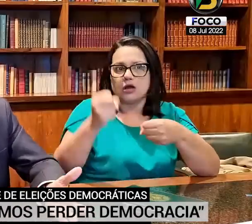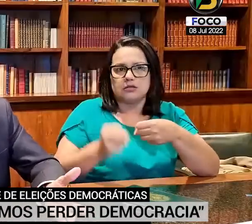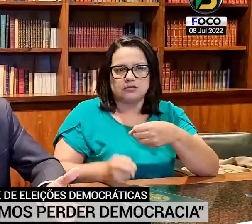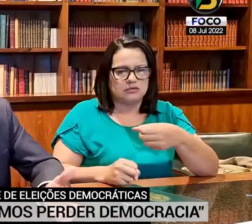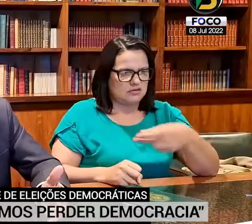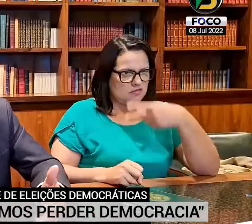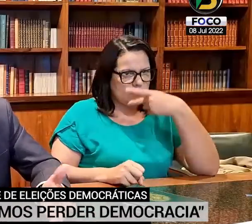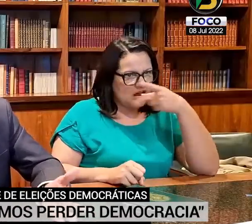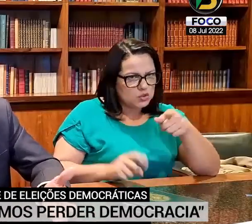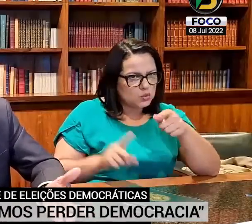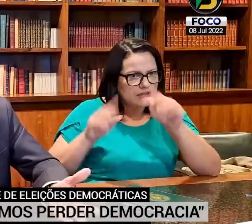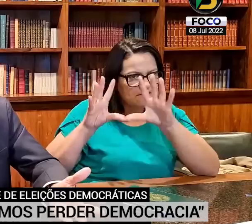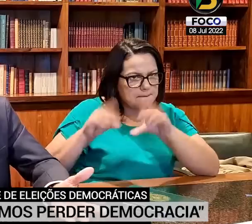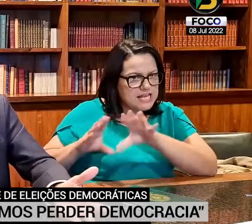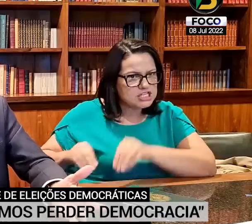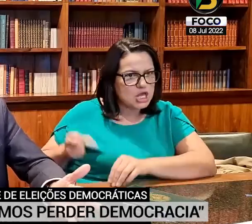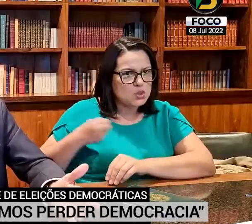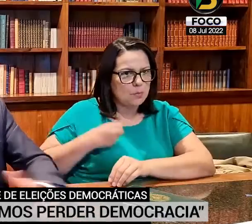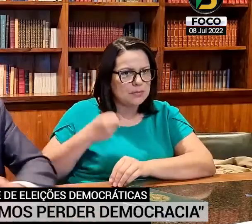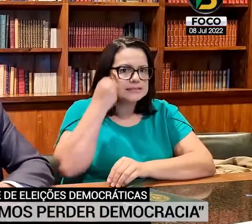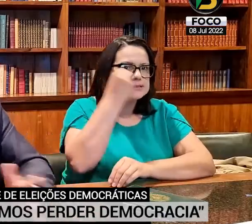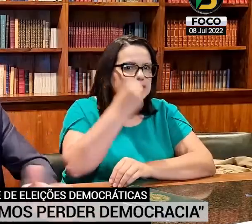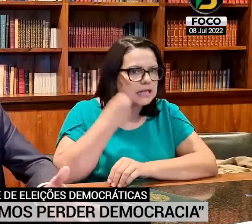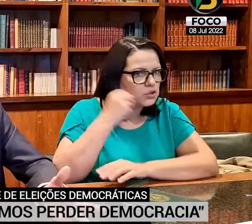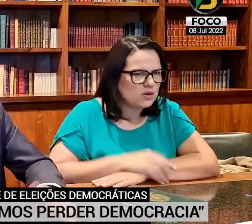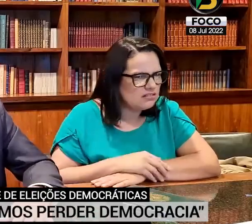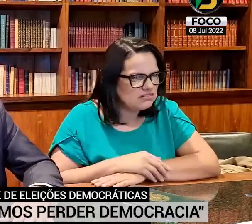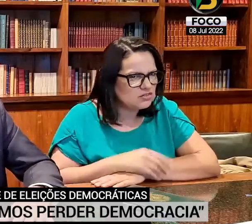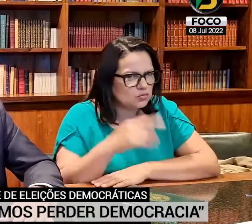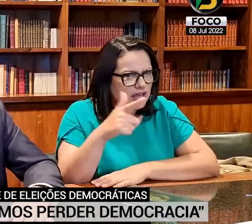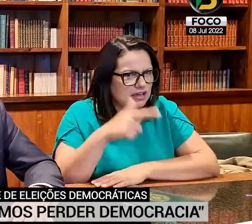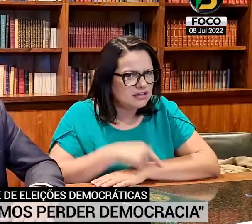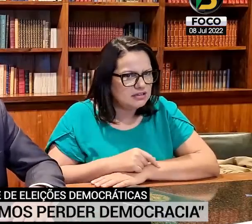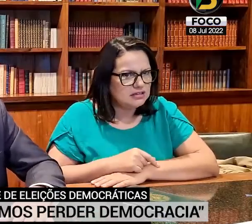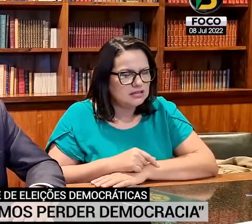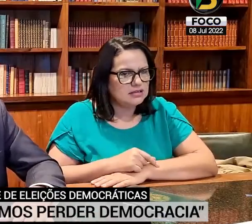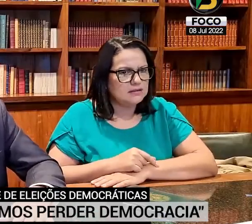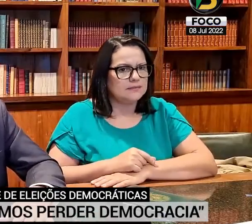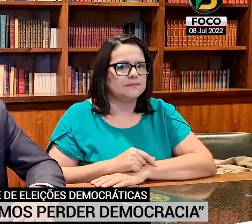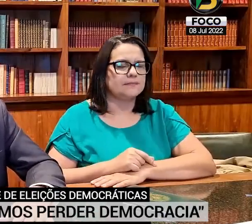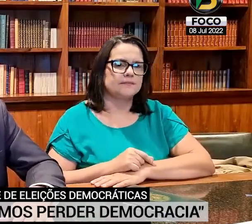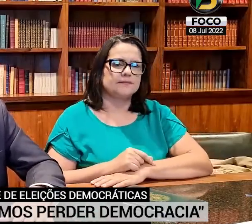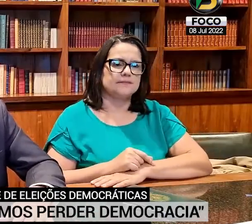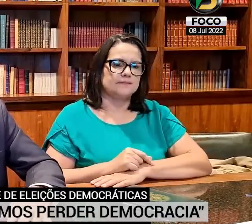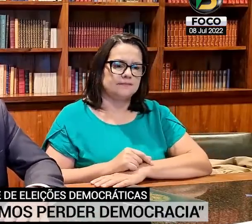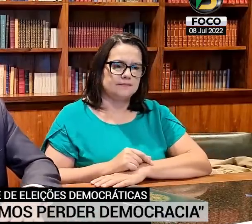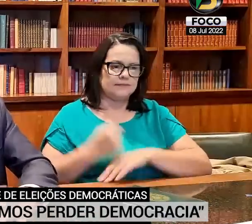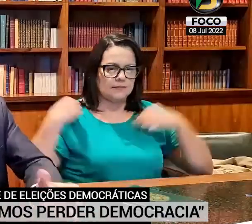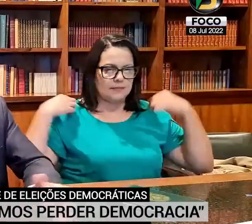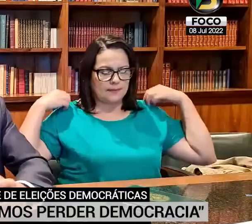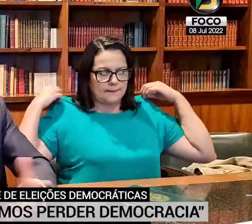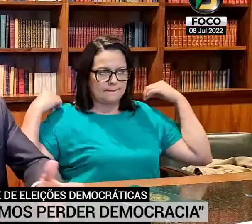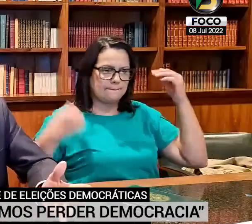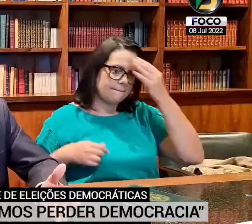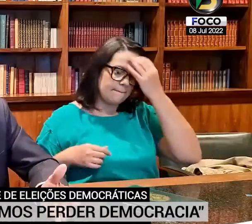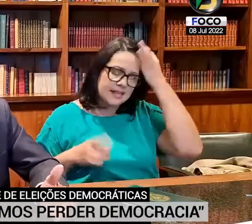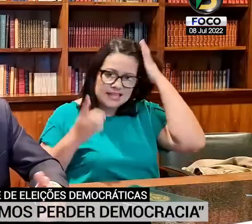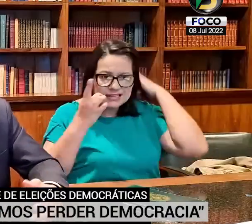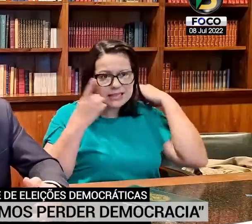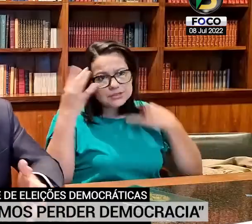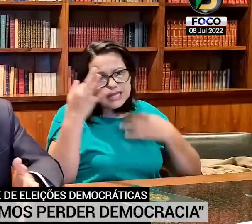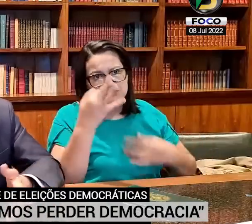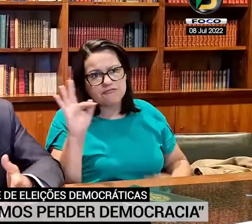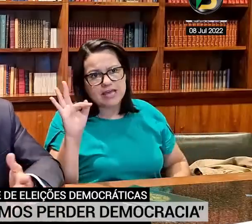manipulação de números do número para senador não vão falar isso daí eu vou falar em